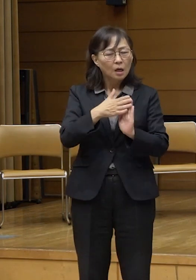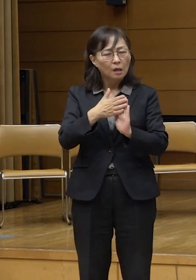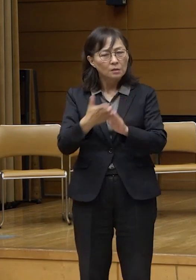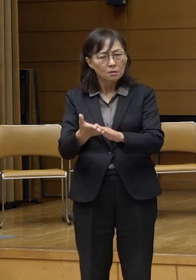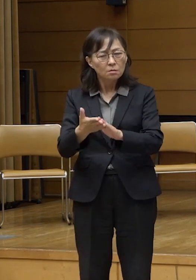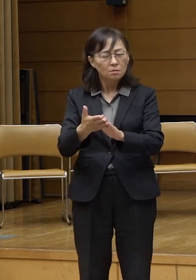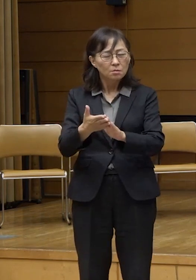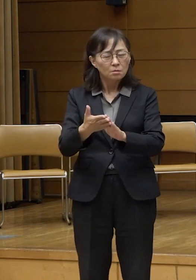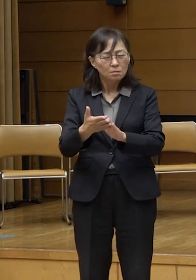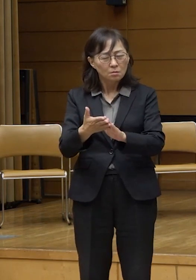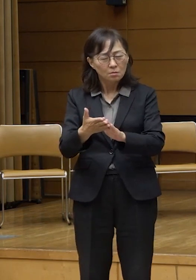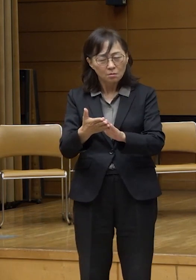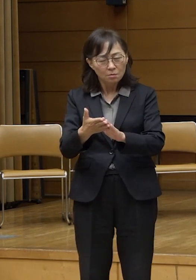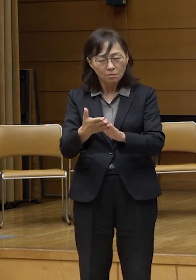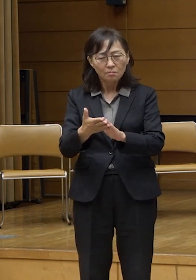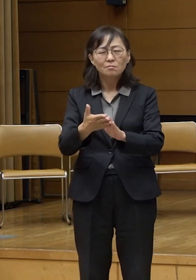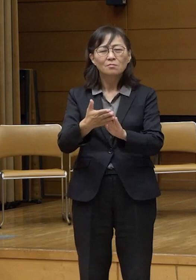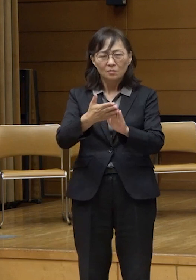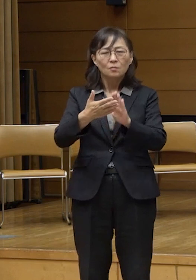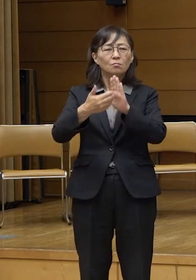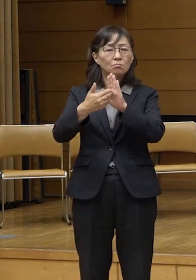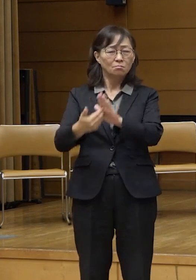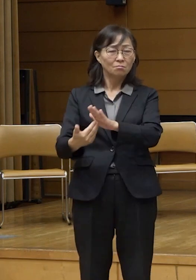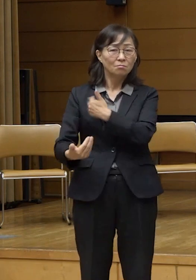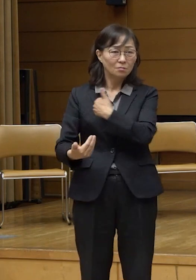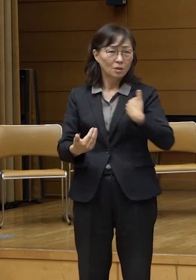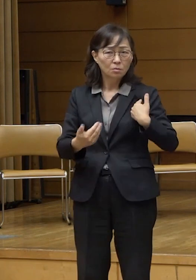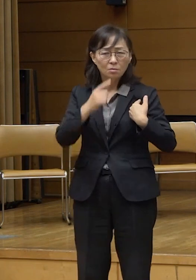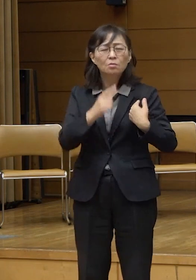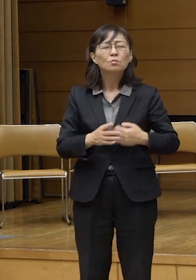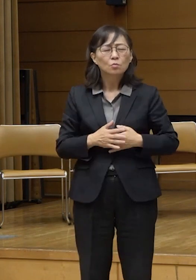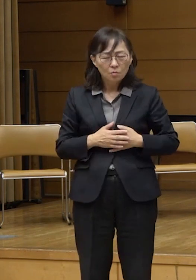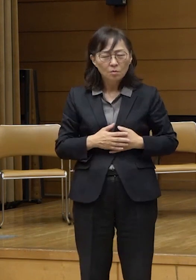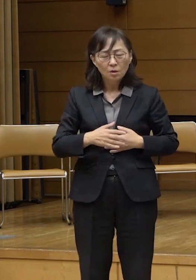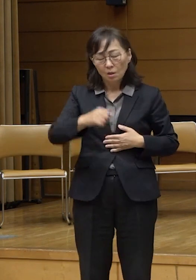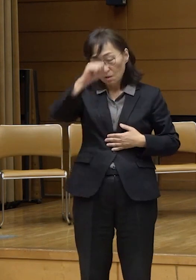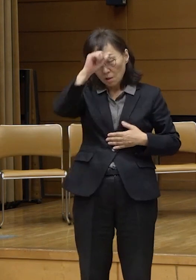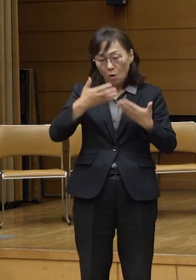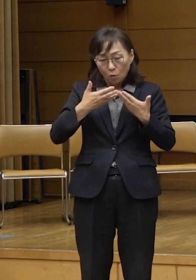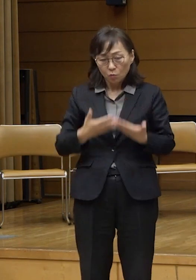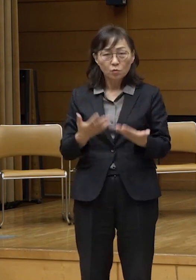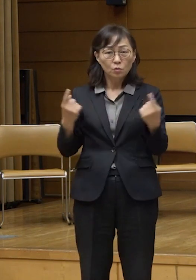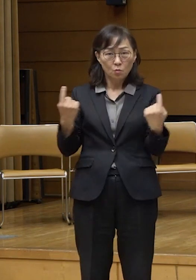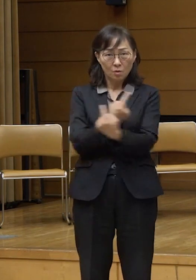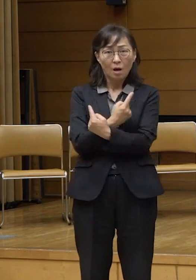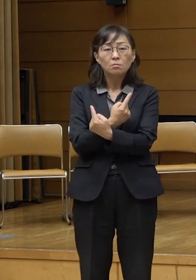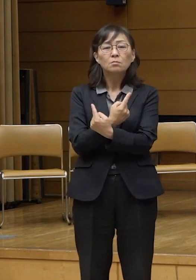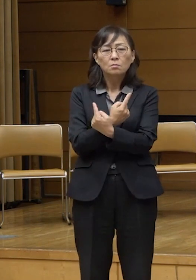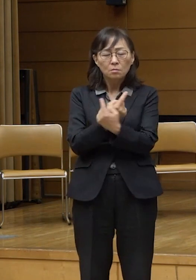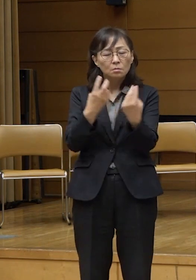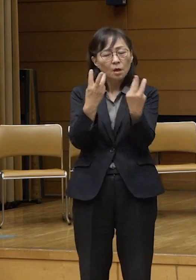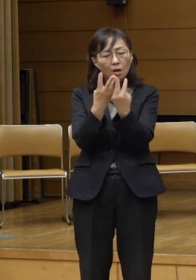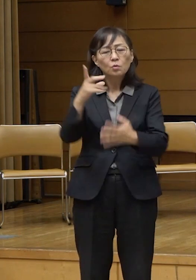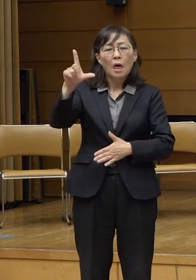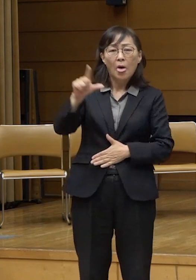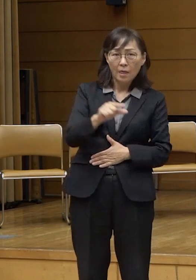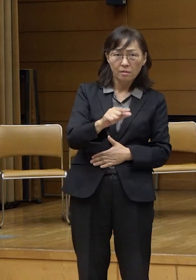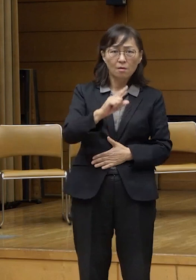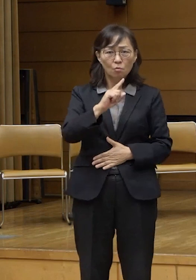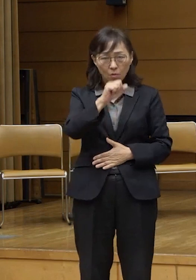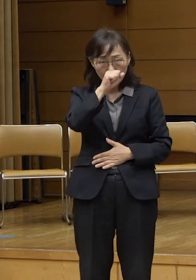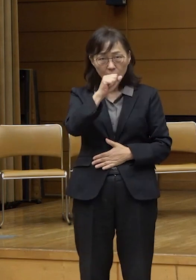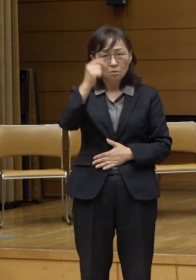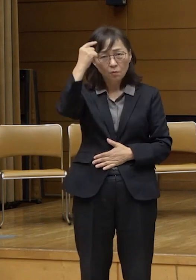というのが最大の目的かと思っております。そういう意味で今、重症化が減っている。という状況があり、それ死者も